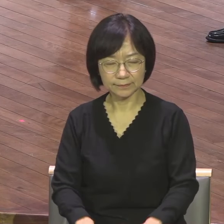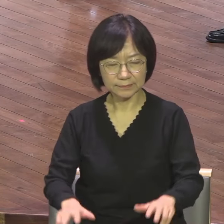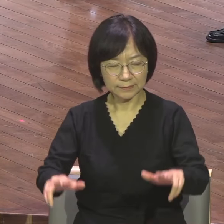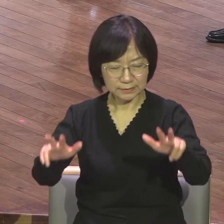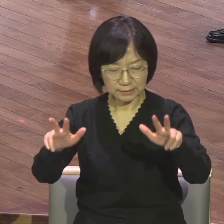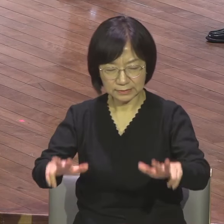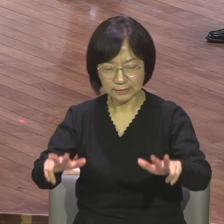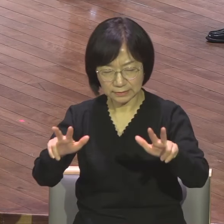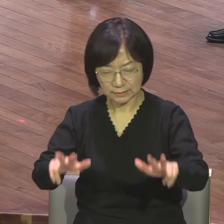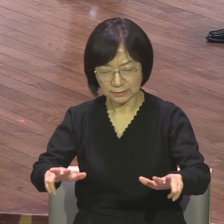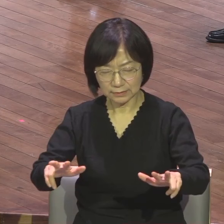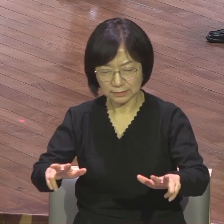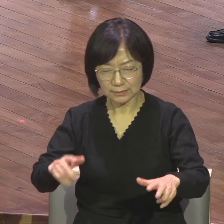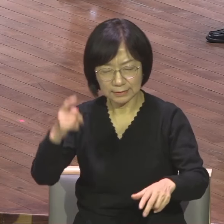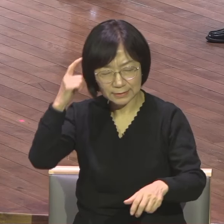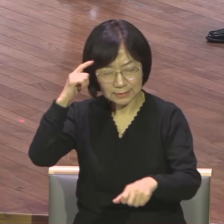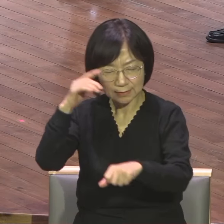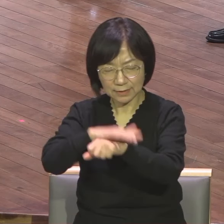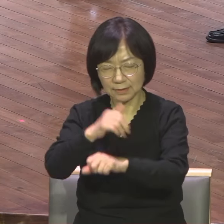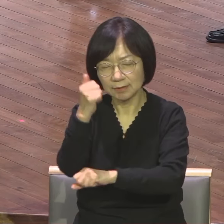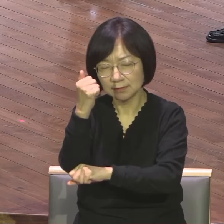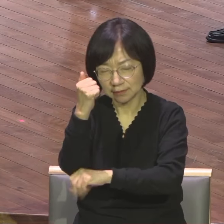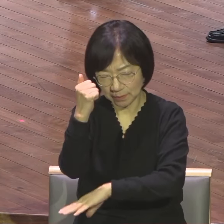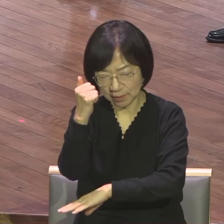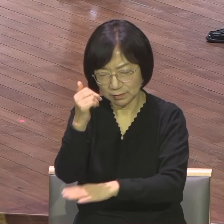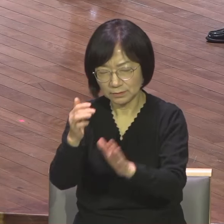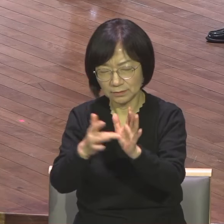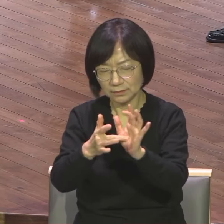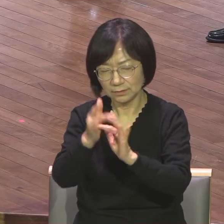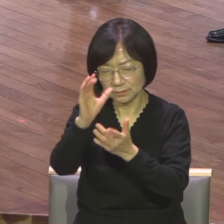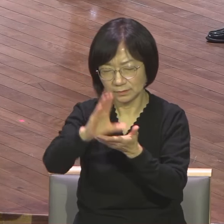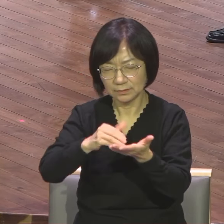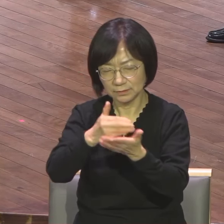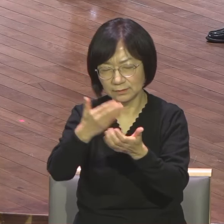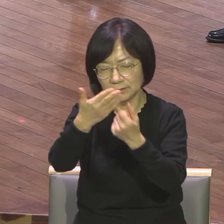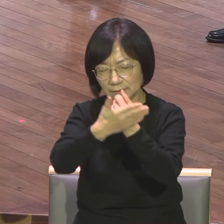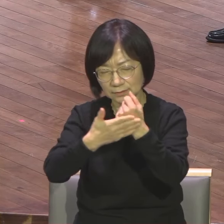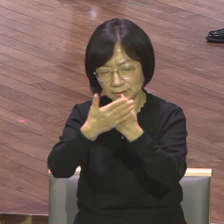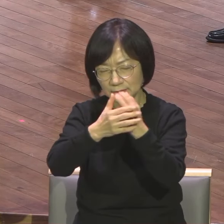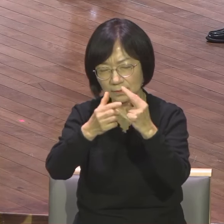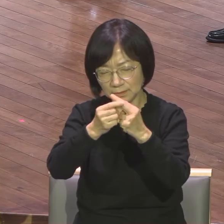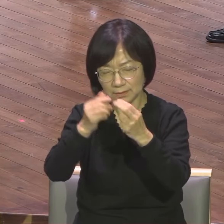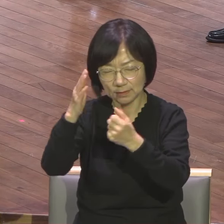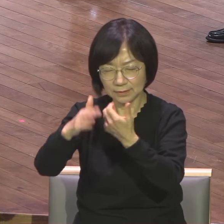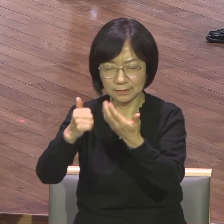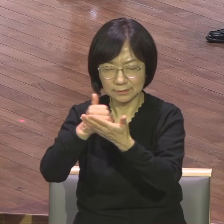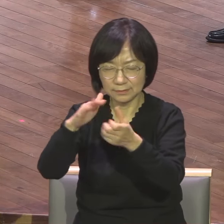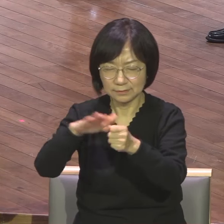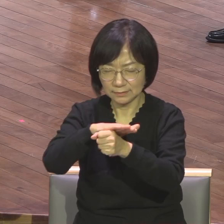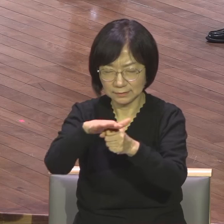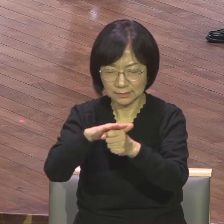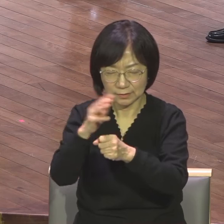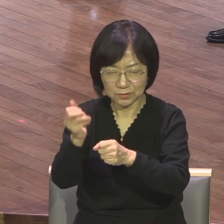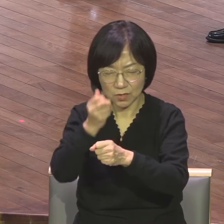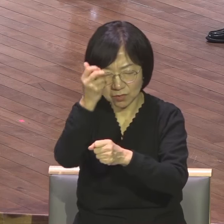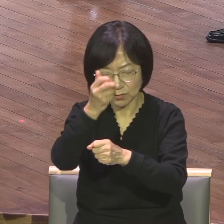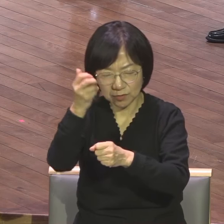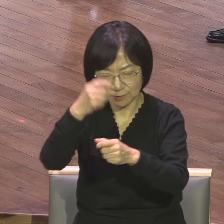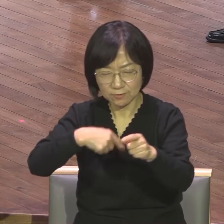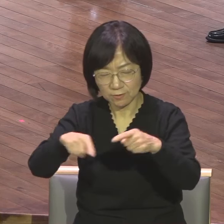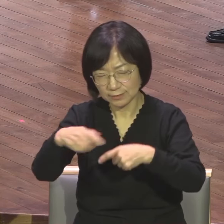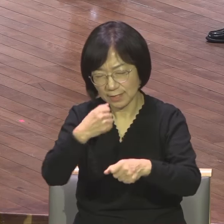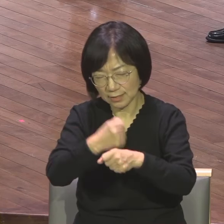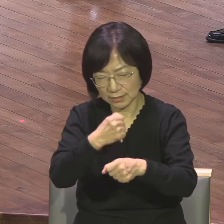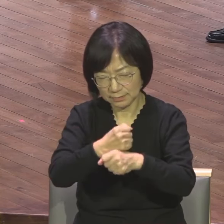이제는 지혜의 근원 되시는 우리 주 예수 그리스도의 은혜와 하나님의 사랑과 성령의 역사하심이 장막터를 넓힐